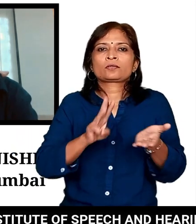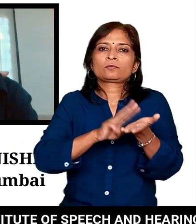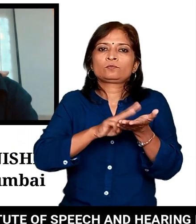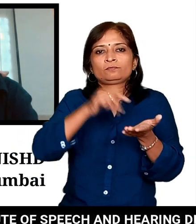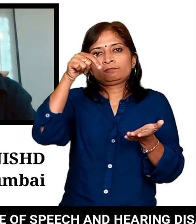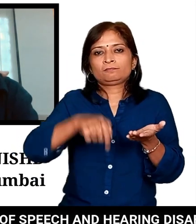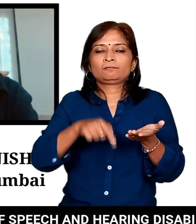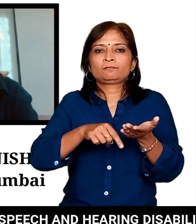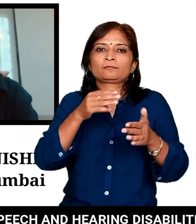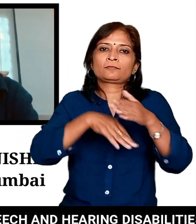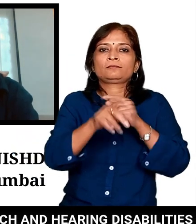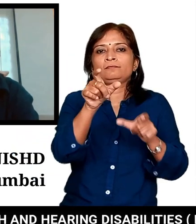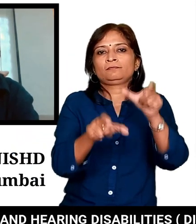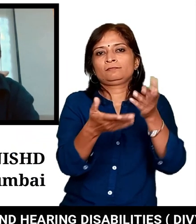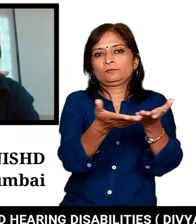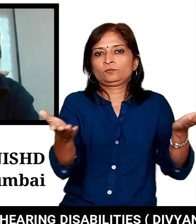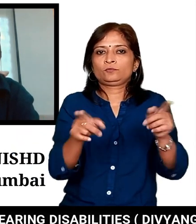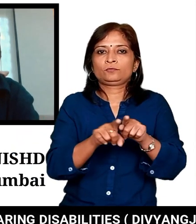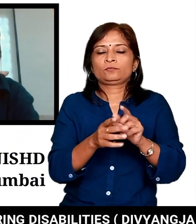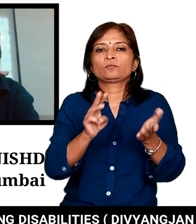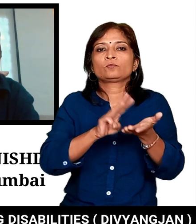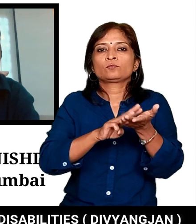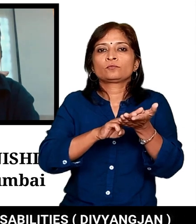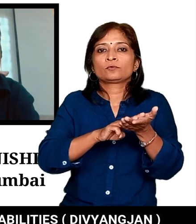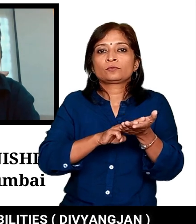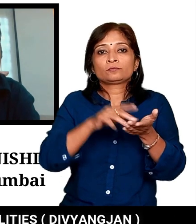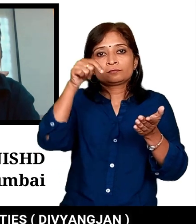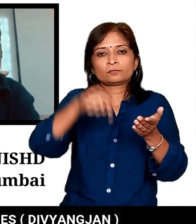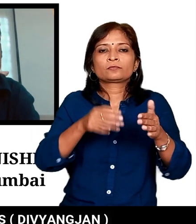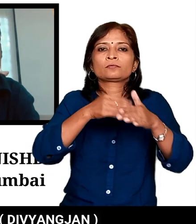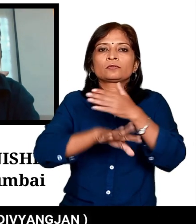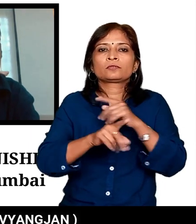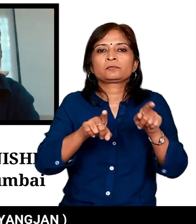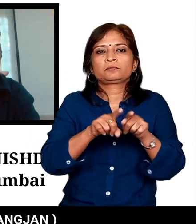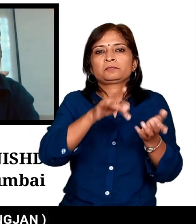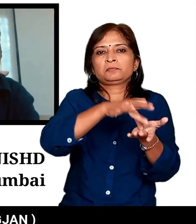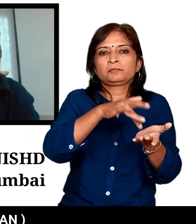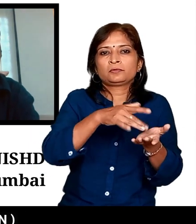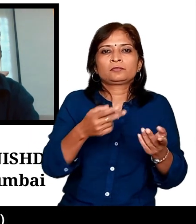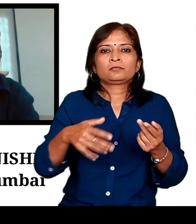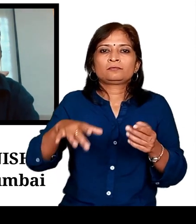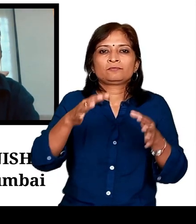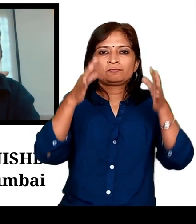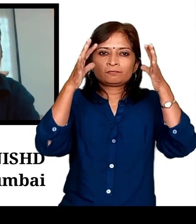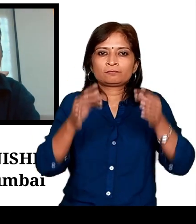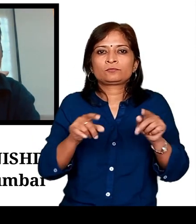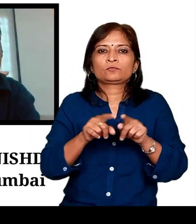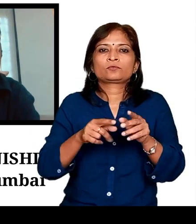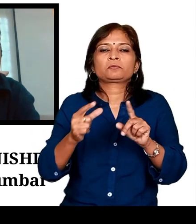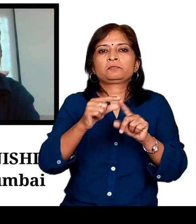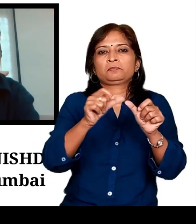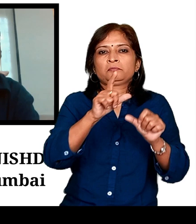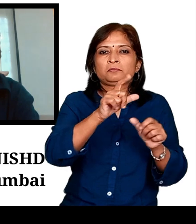मुंबई वासियों को ही दे सकते हैं। मुंबई रीजन में आता है कि पालघर तक, पालघर है, कल्याण है, ठाणे है, रायगढ़, बस